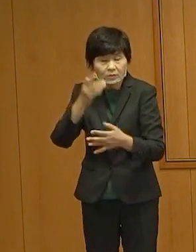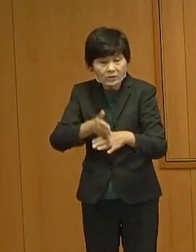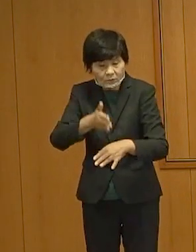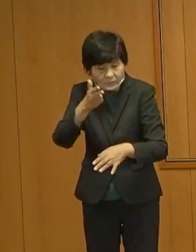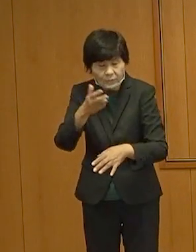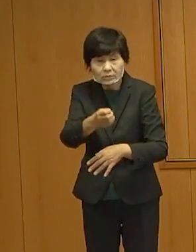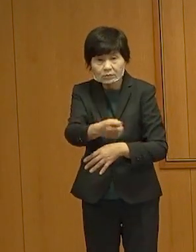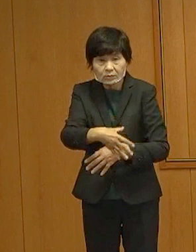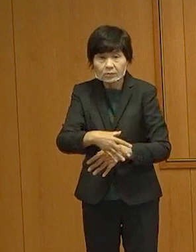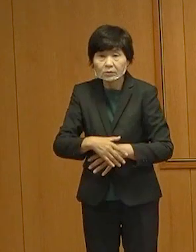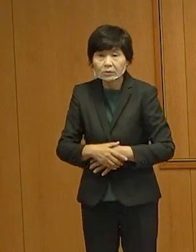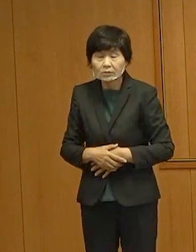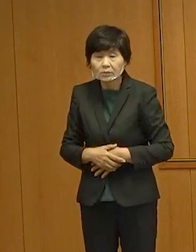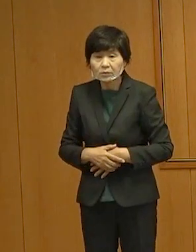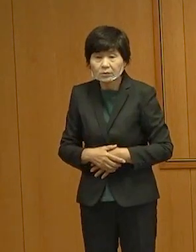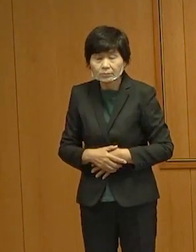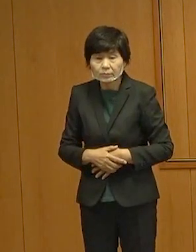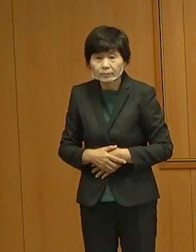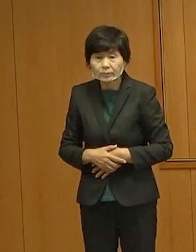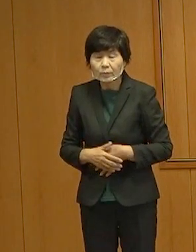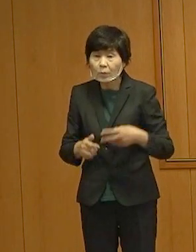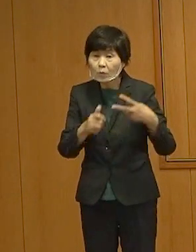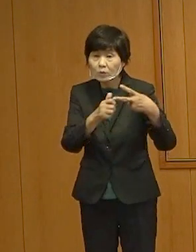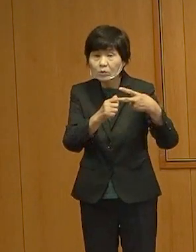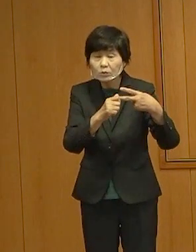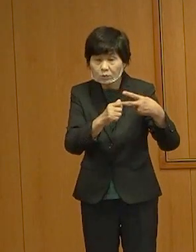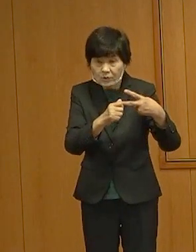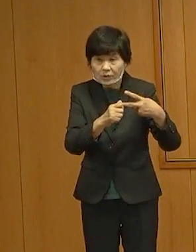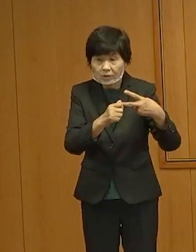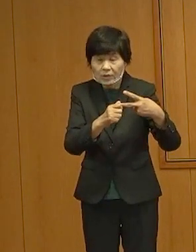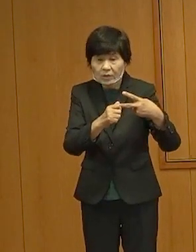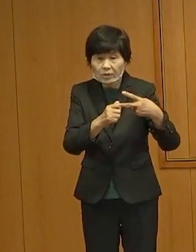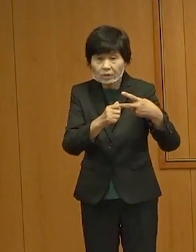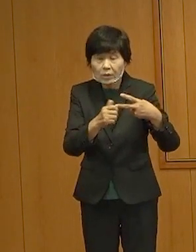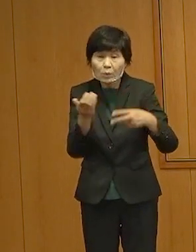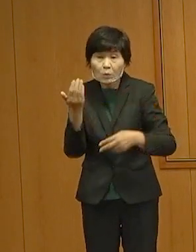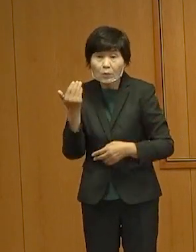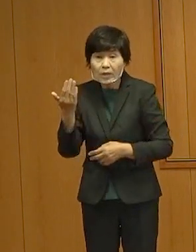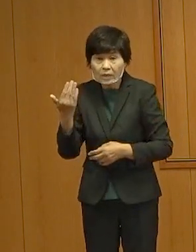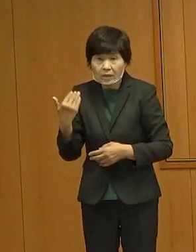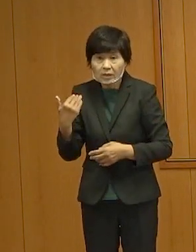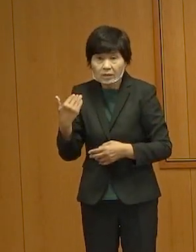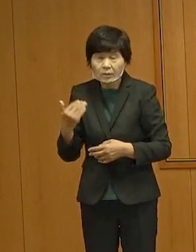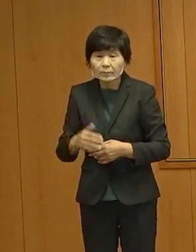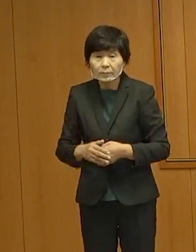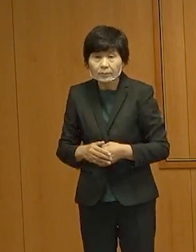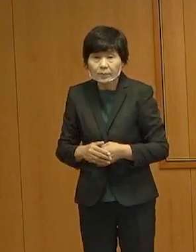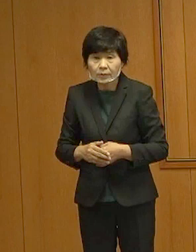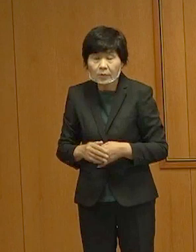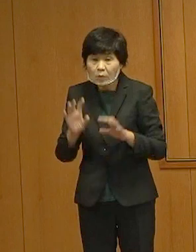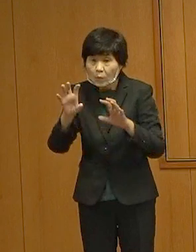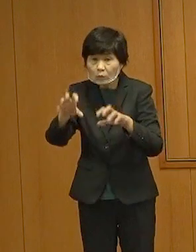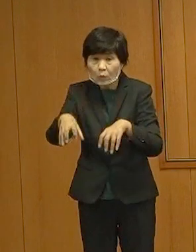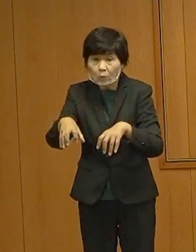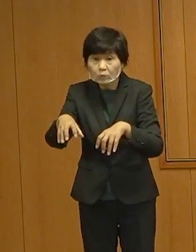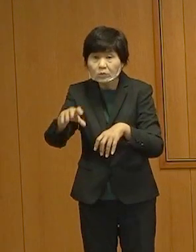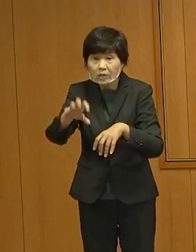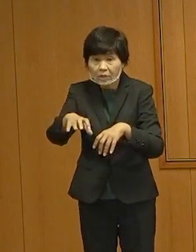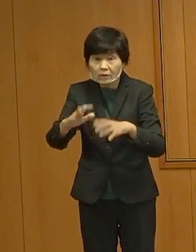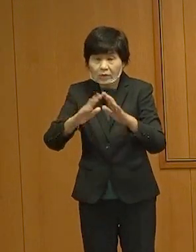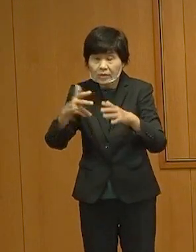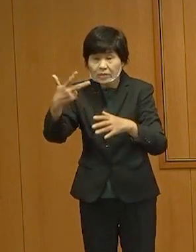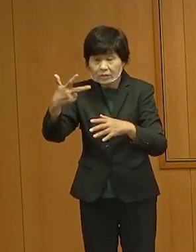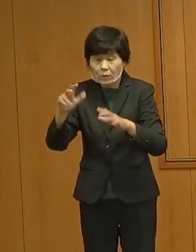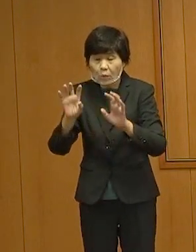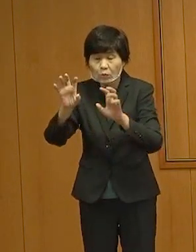。それと、もう一点、先般ですね、動物園、宮崎市動物